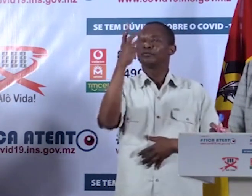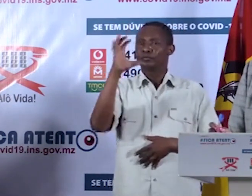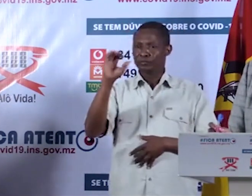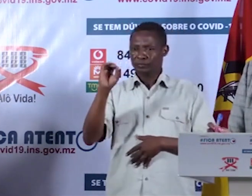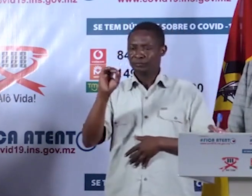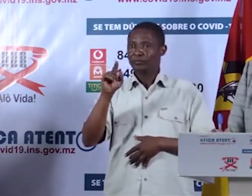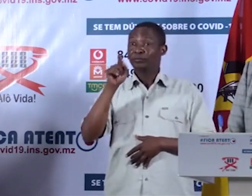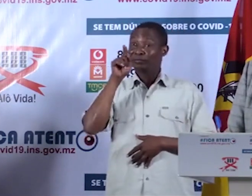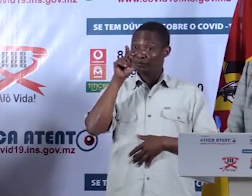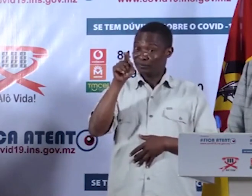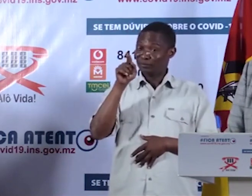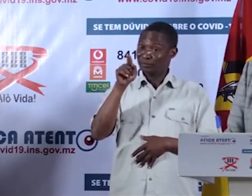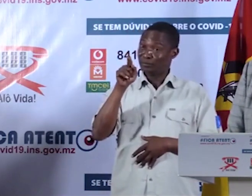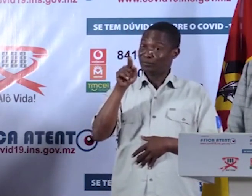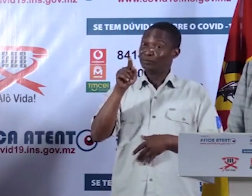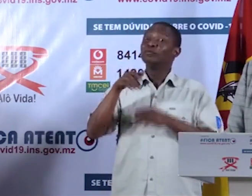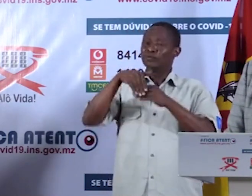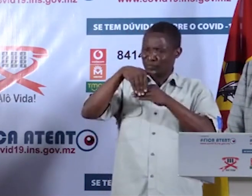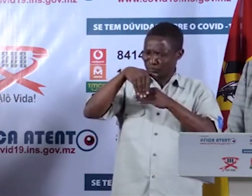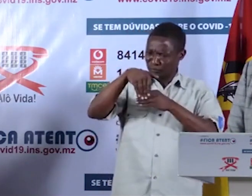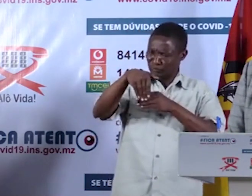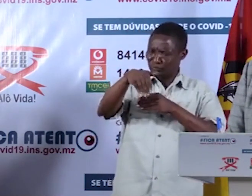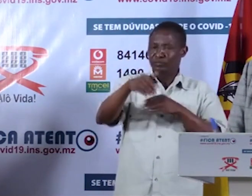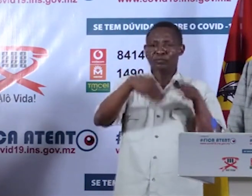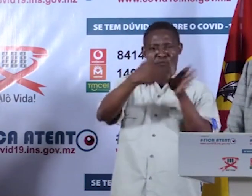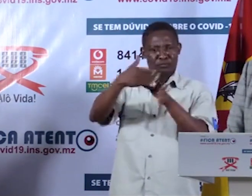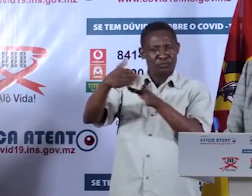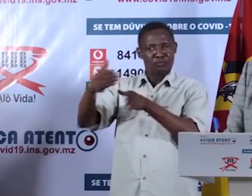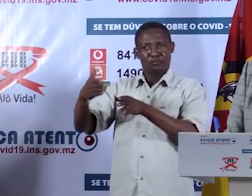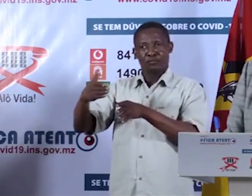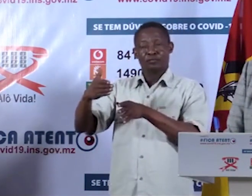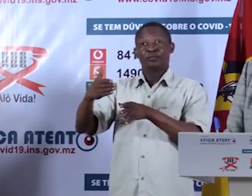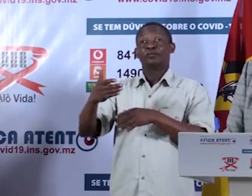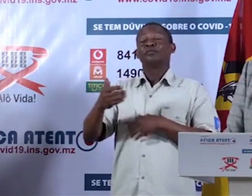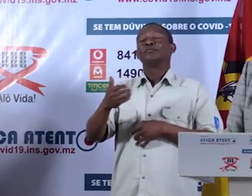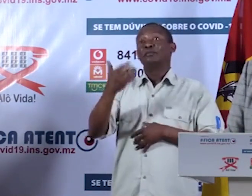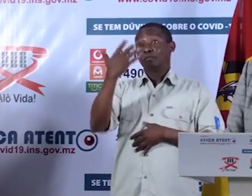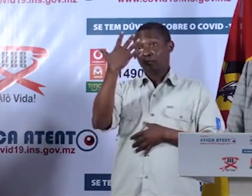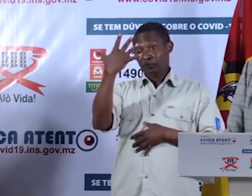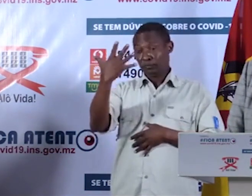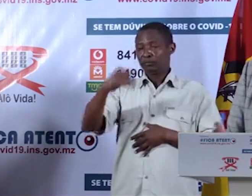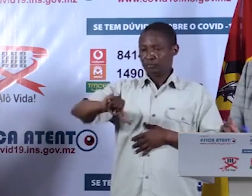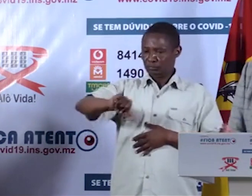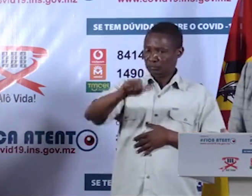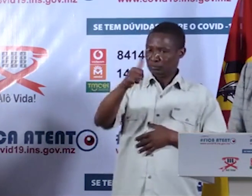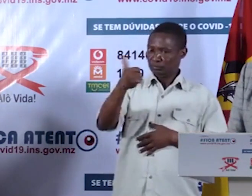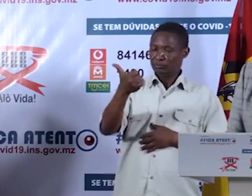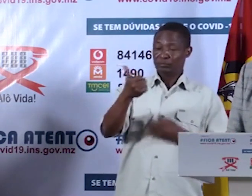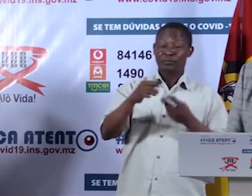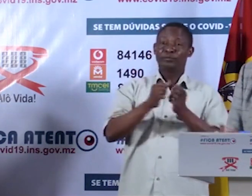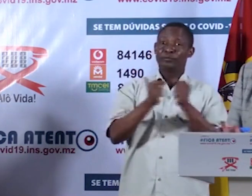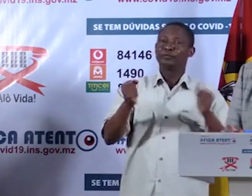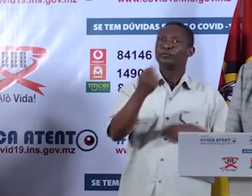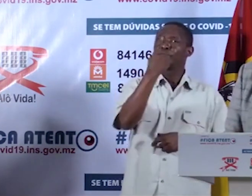recuperados e continua com 15 ainda em